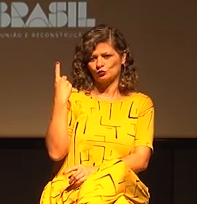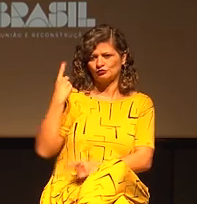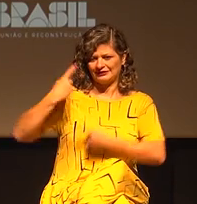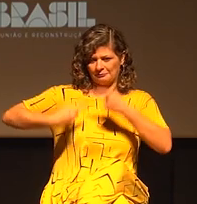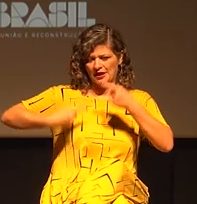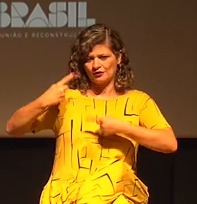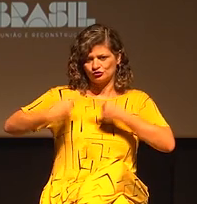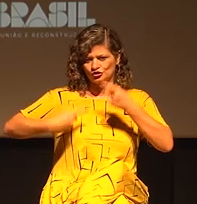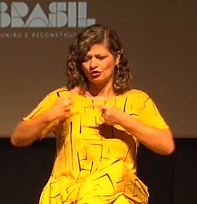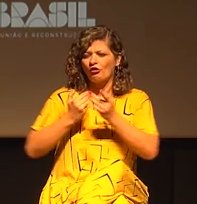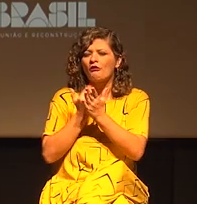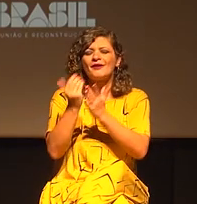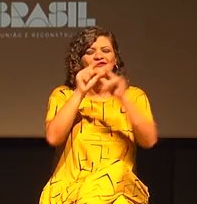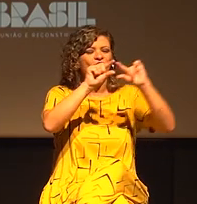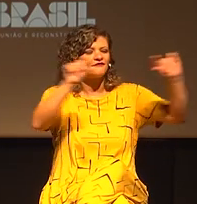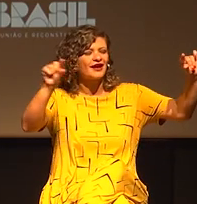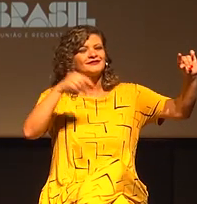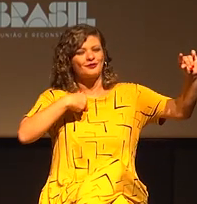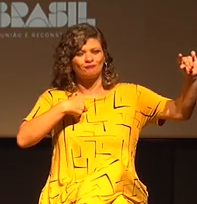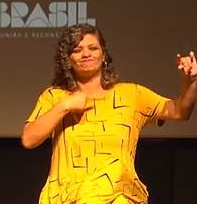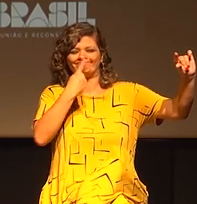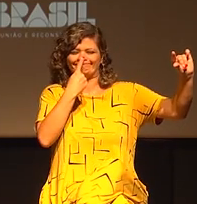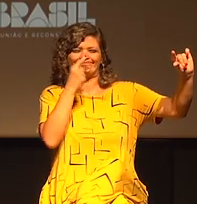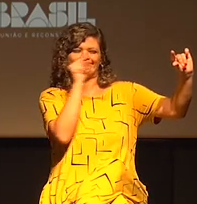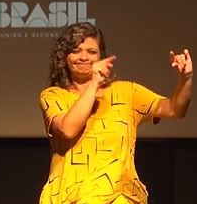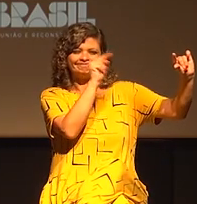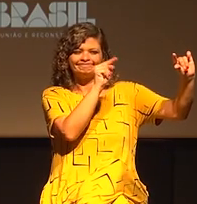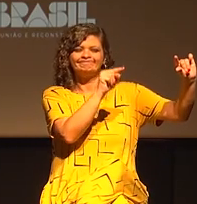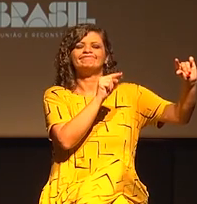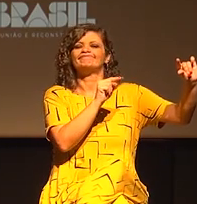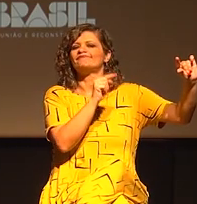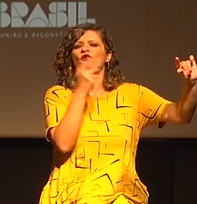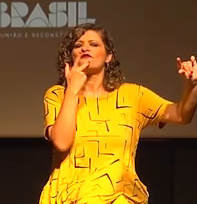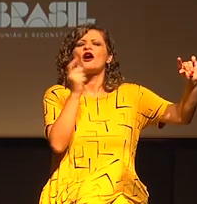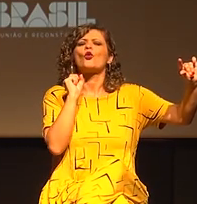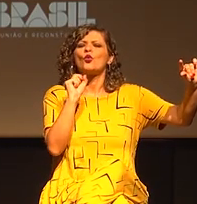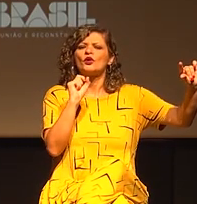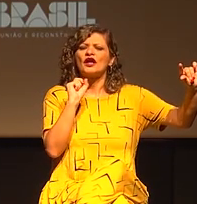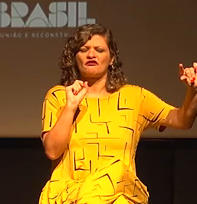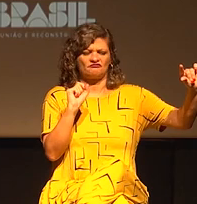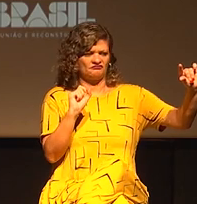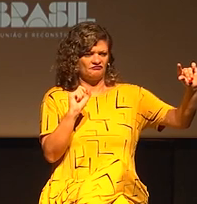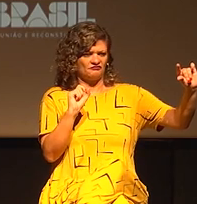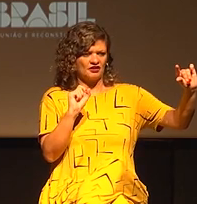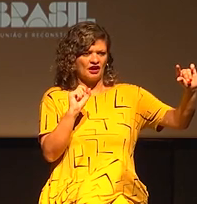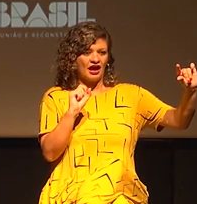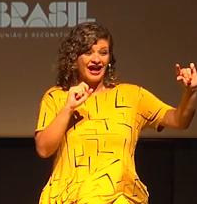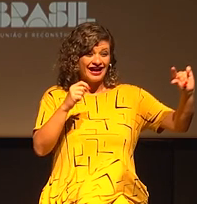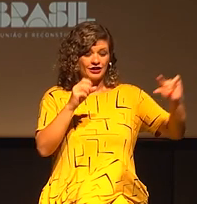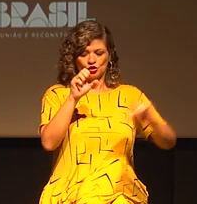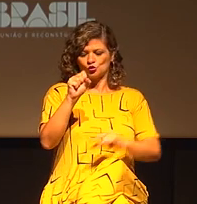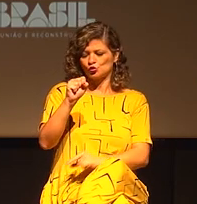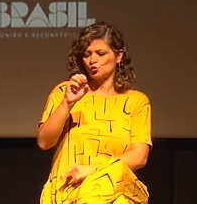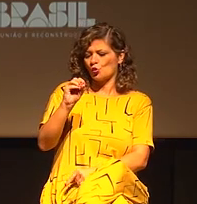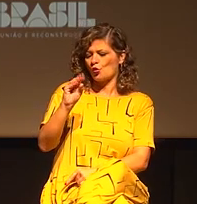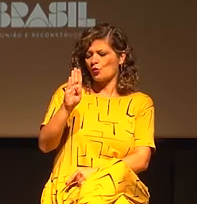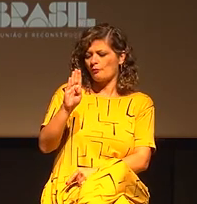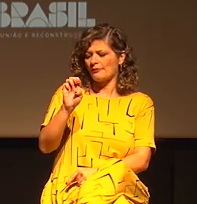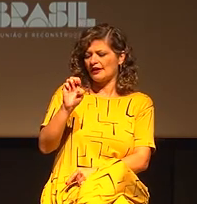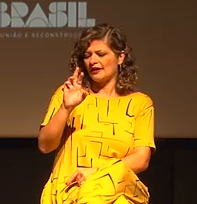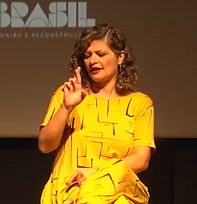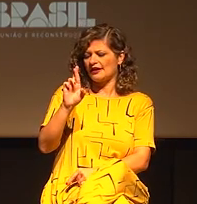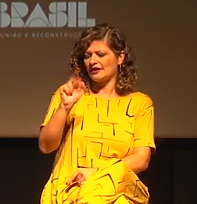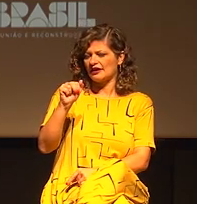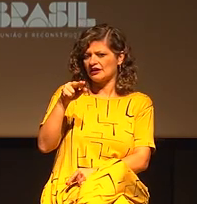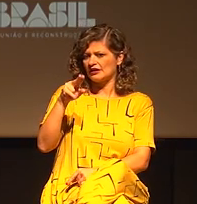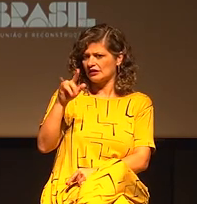debate começa com uma frase que eu gosto muito né não existe a soberania começa pela boca né então